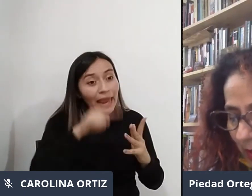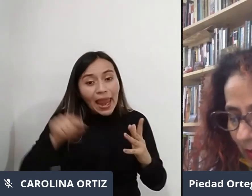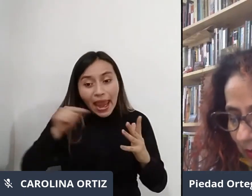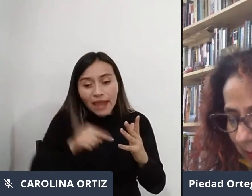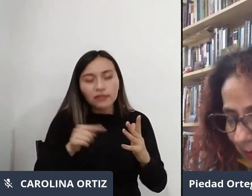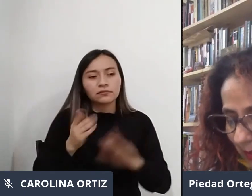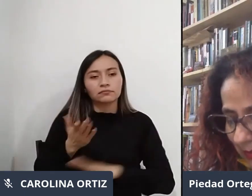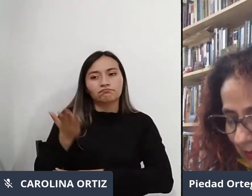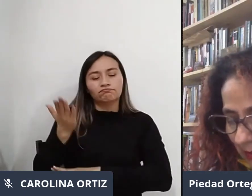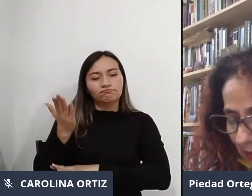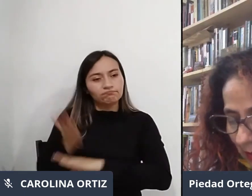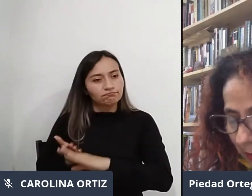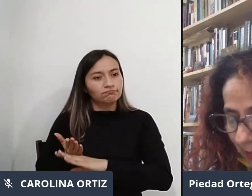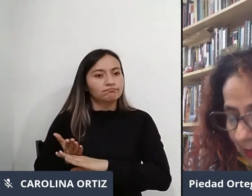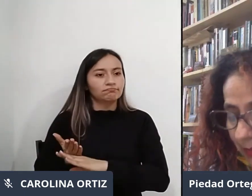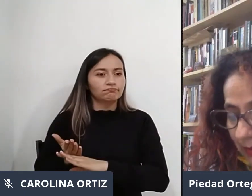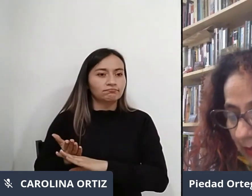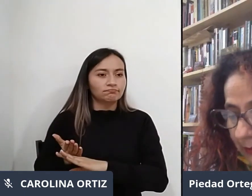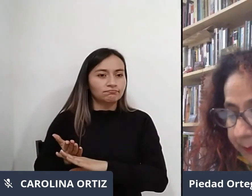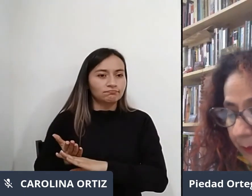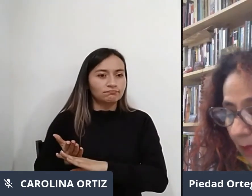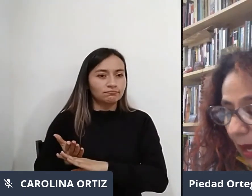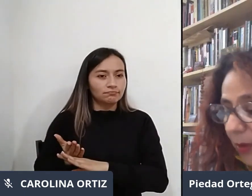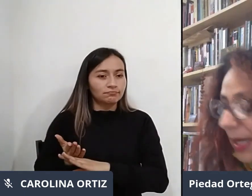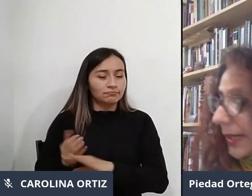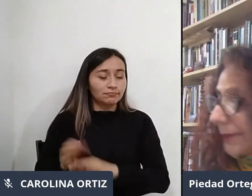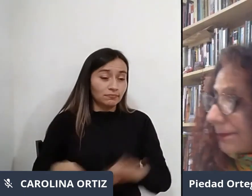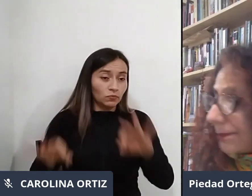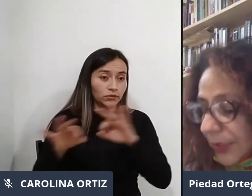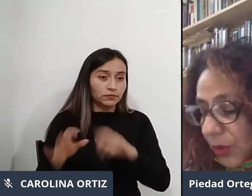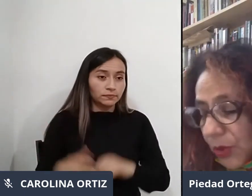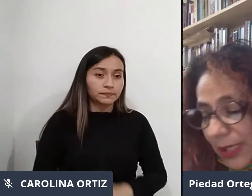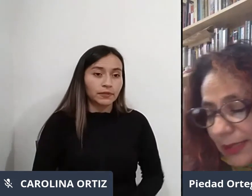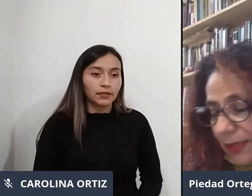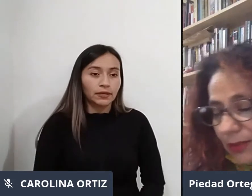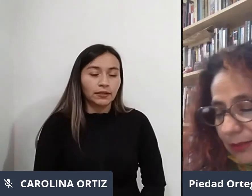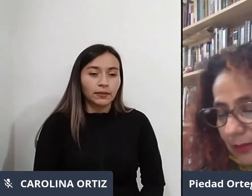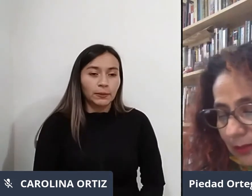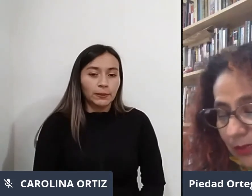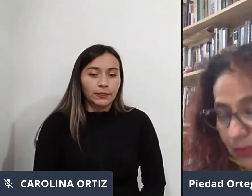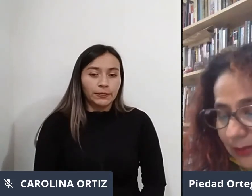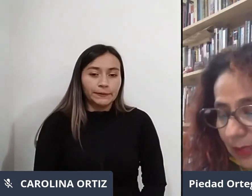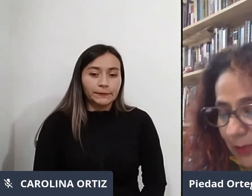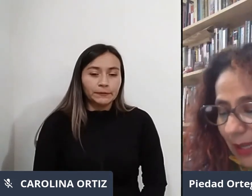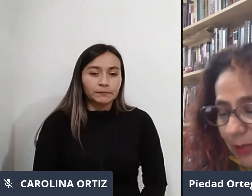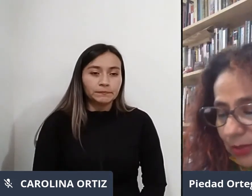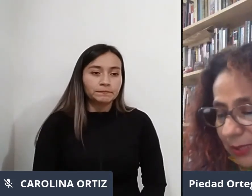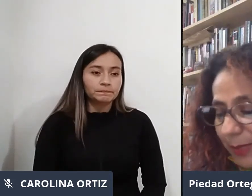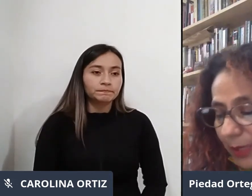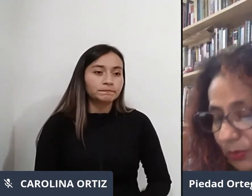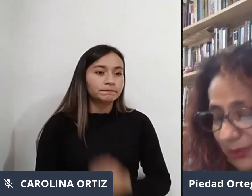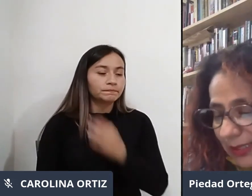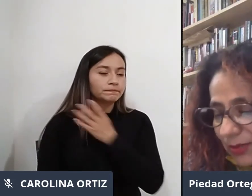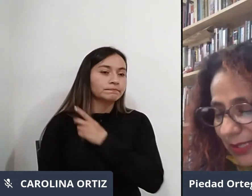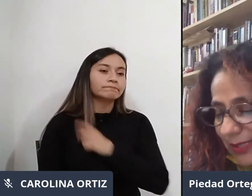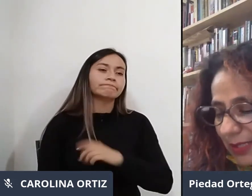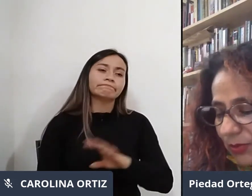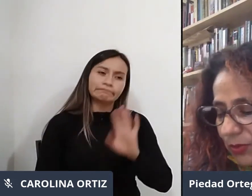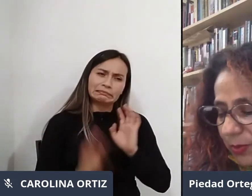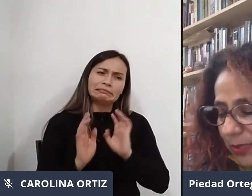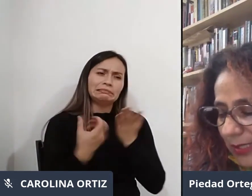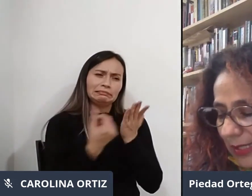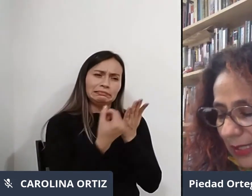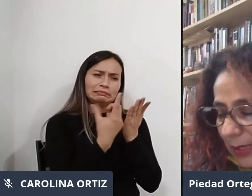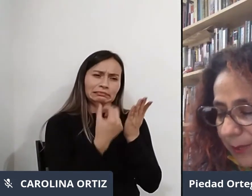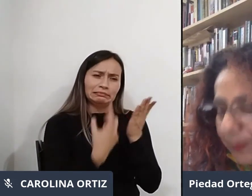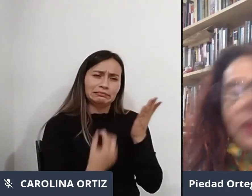en estos planos, y me parece vital. Ahora, yo creo que nos quedan también, hay muchas preguntas con este